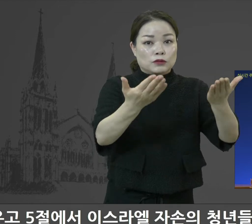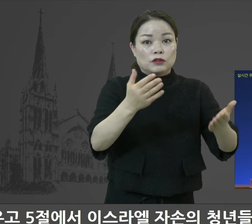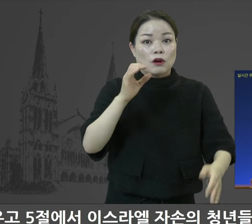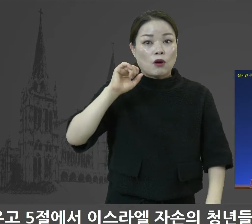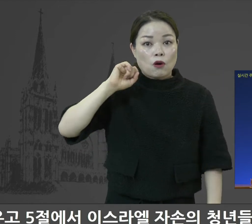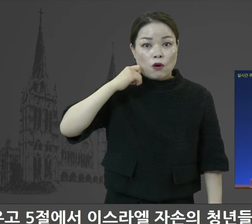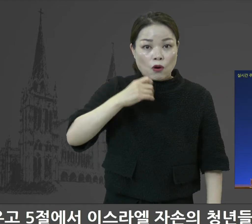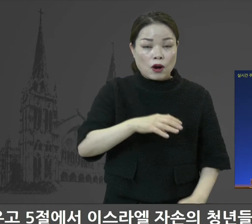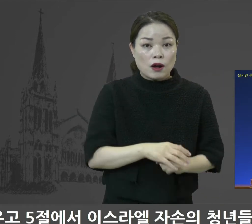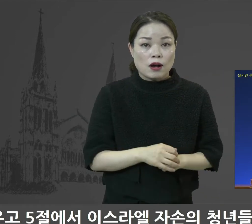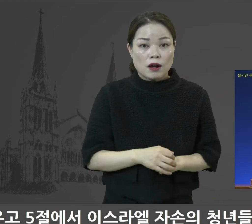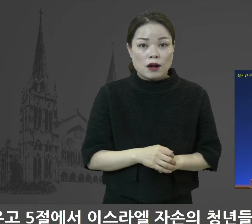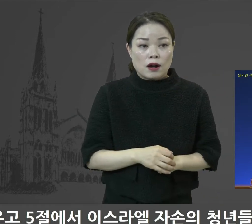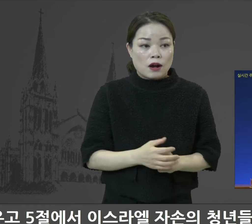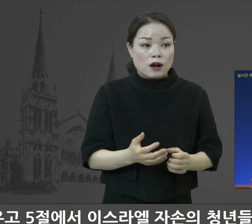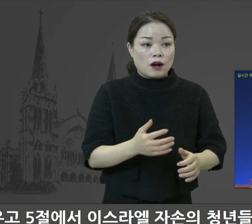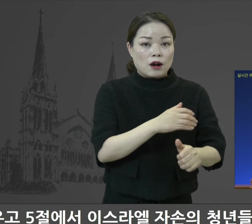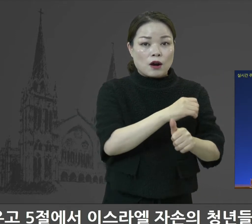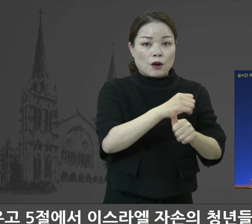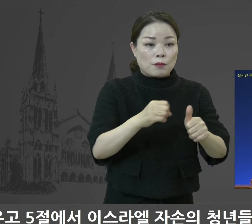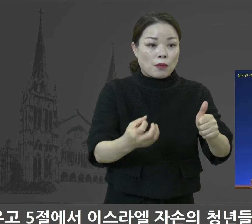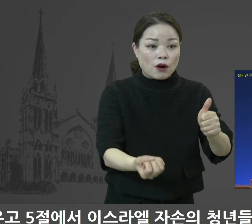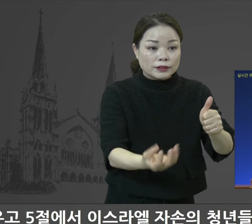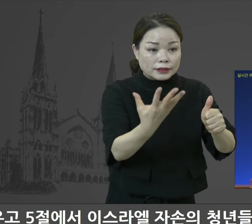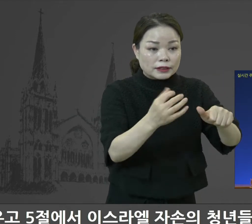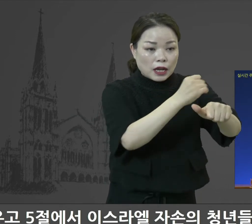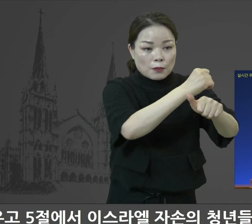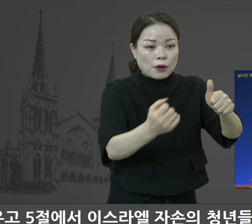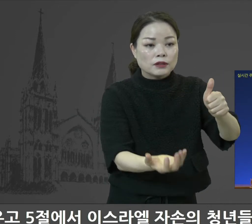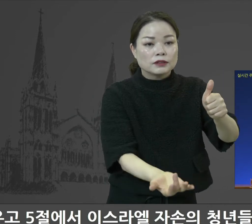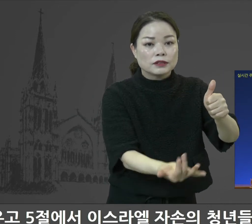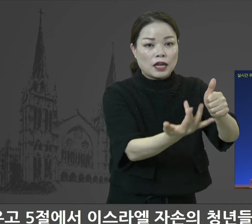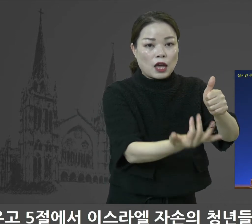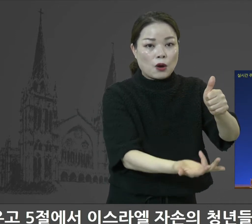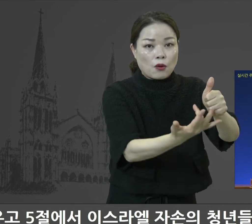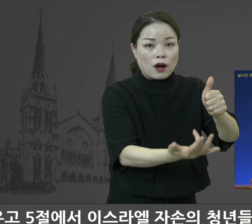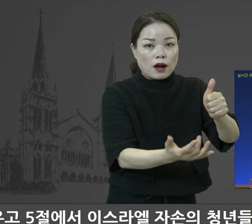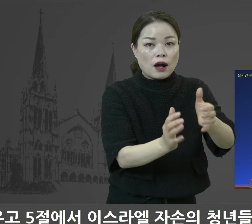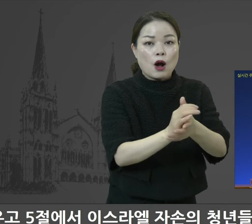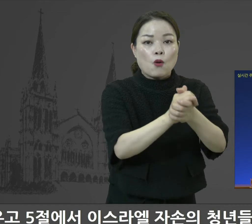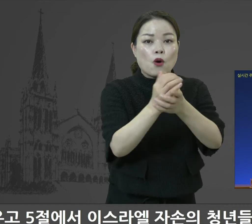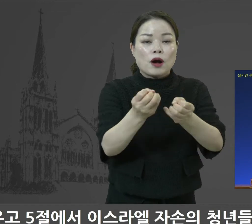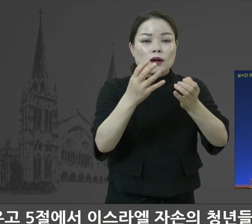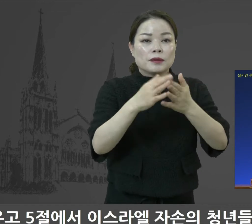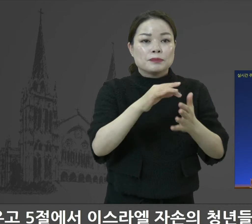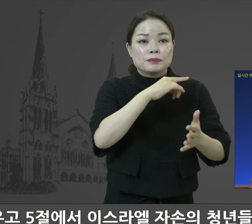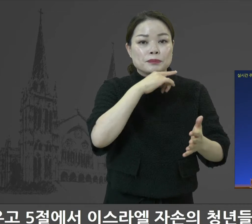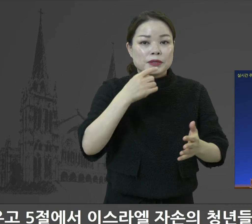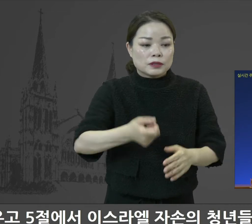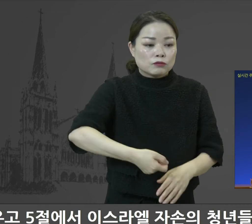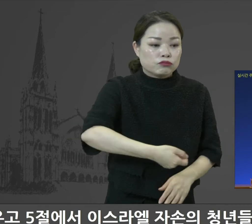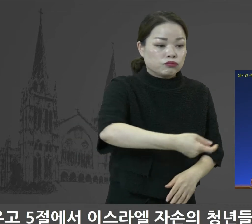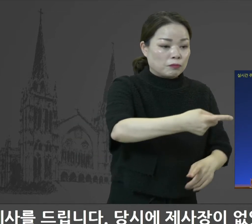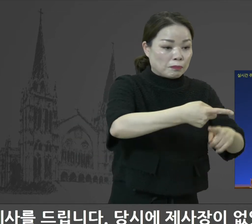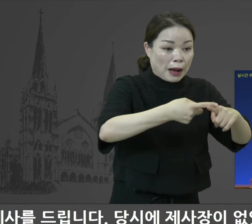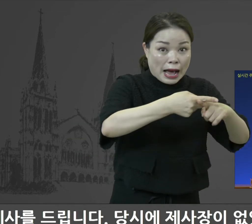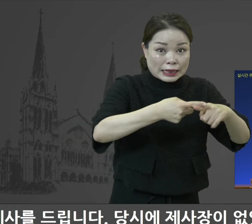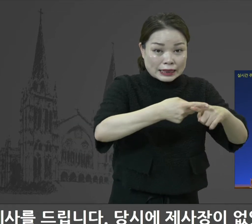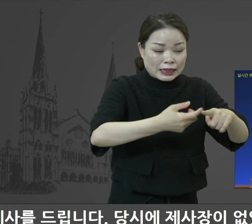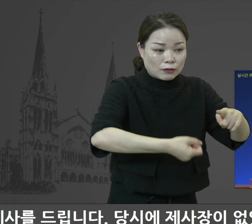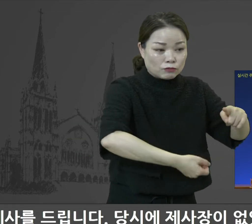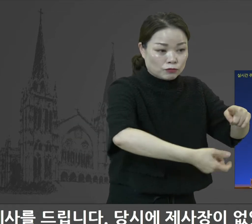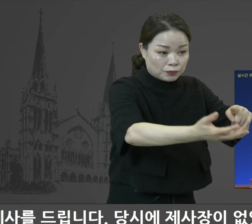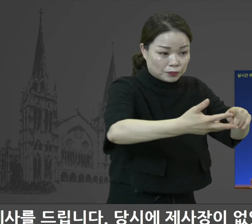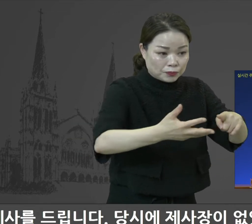없었습니다. 번제와 화목제를 드리고, 그 다음 봐주시면 피를 반쯤은 제단에 뿌리고 반쯤만